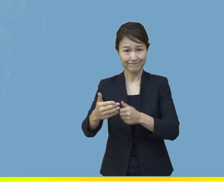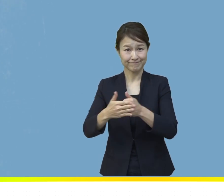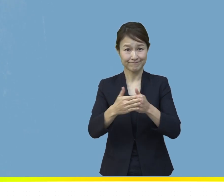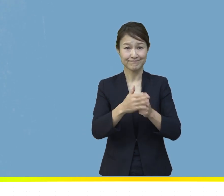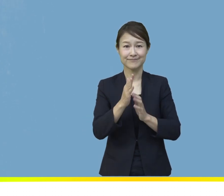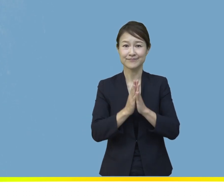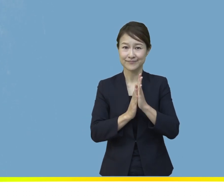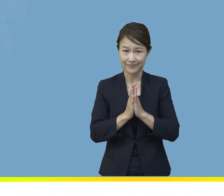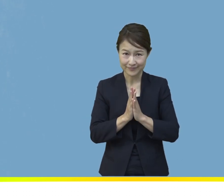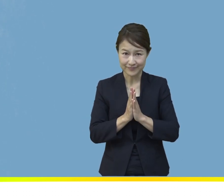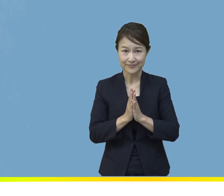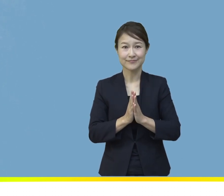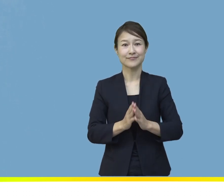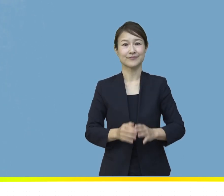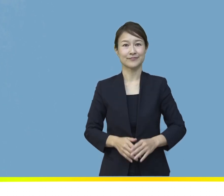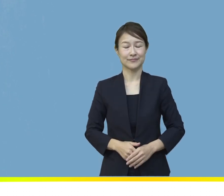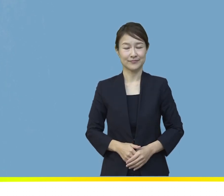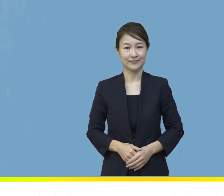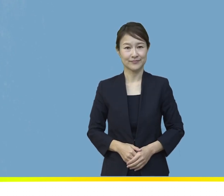ます